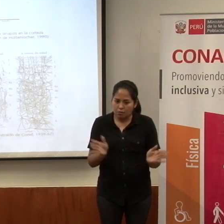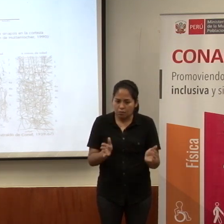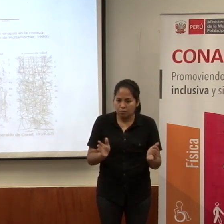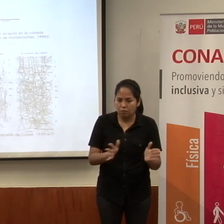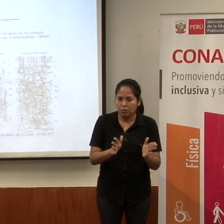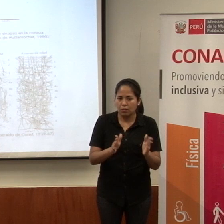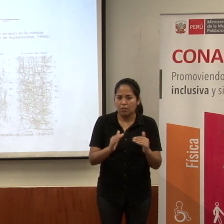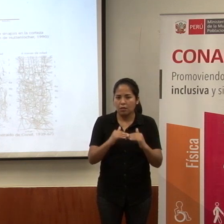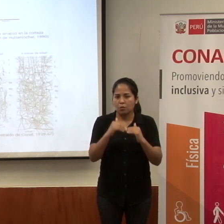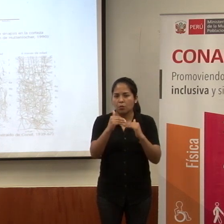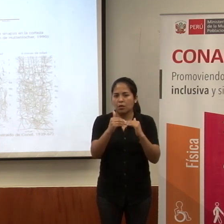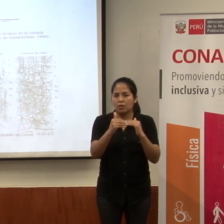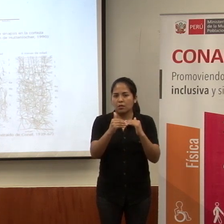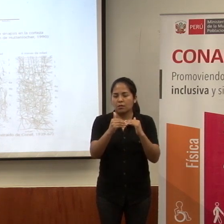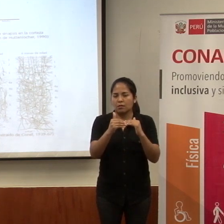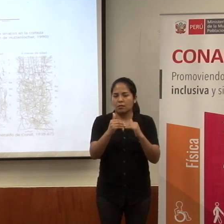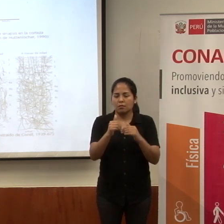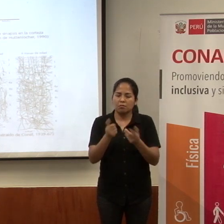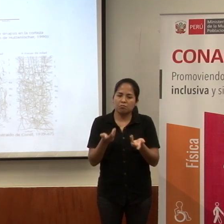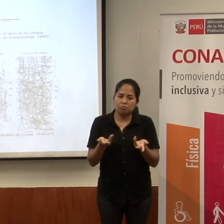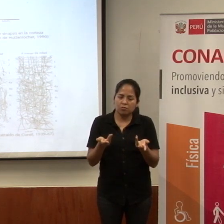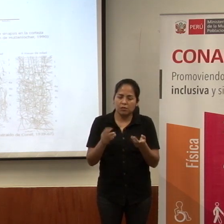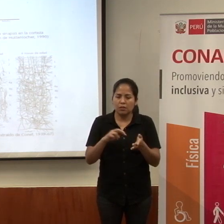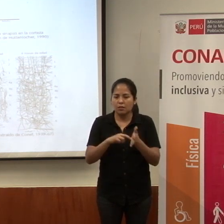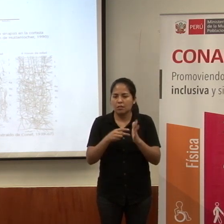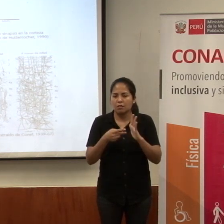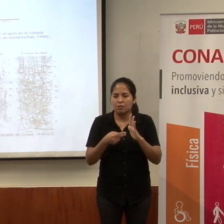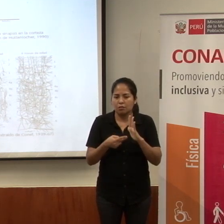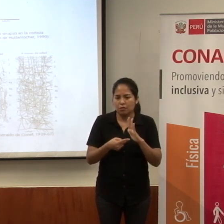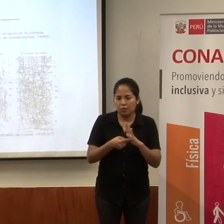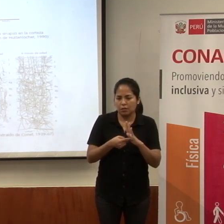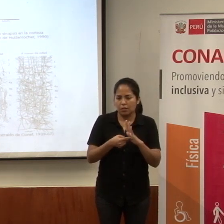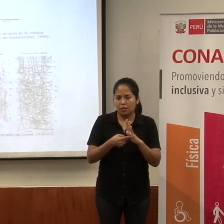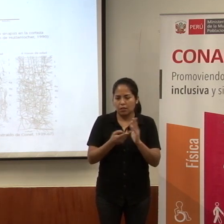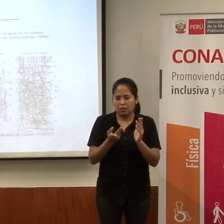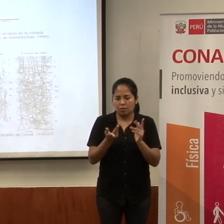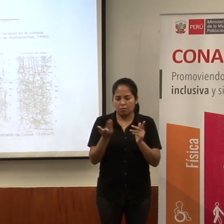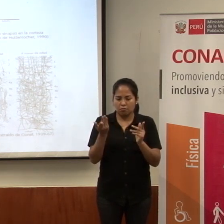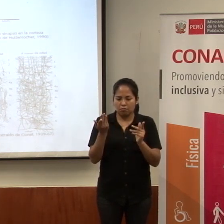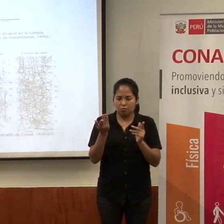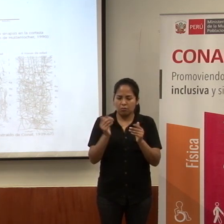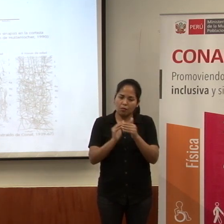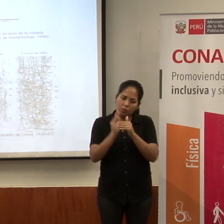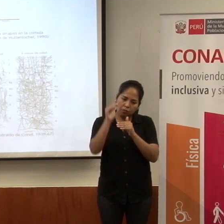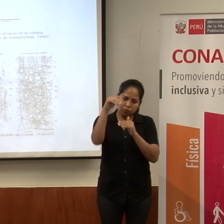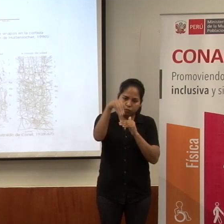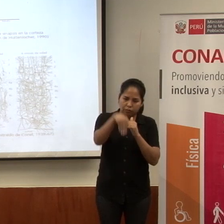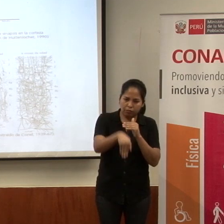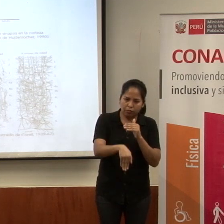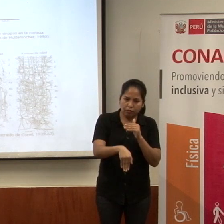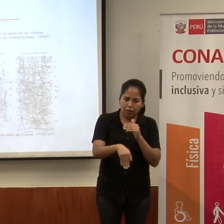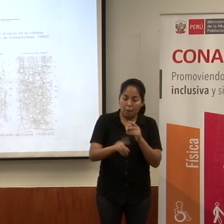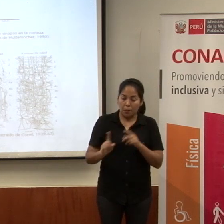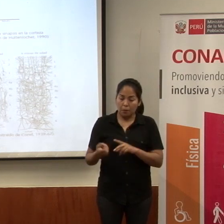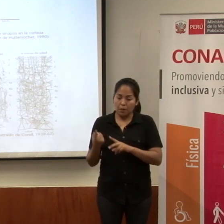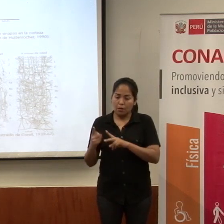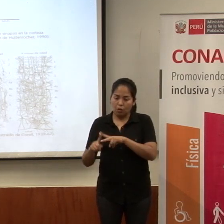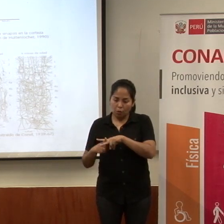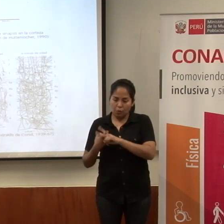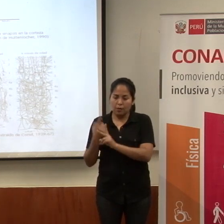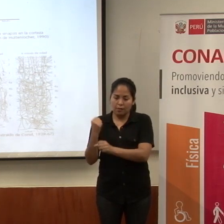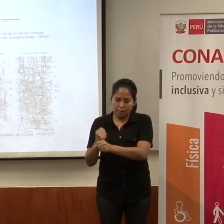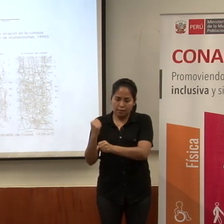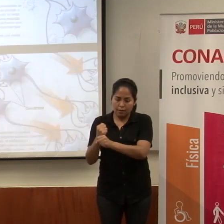un proceso de lo que se llama aptosis neuronal o desaparición de la sinapsis. Primero no se forma y